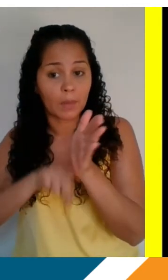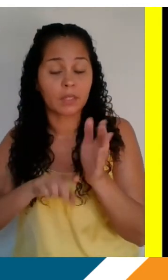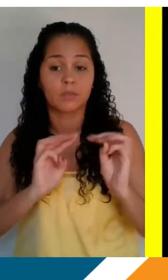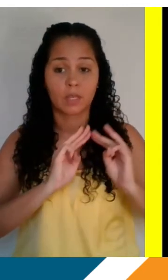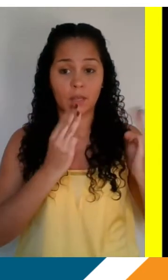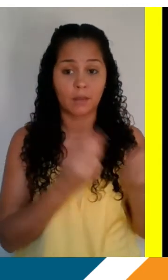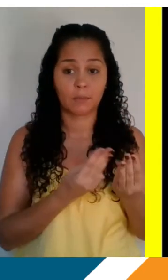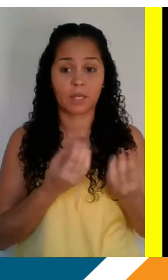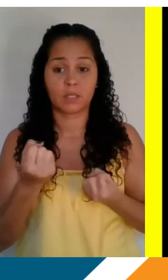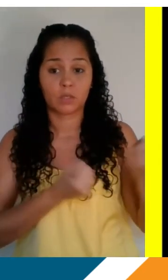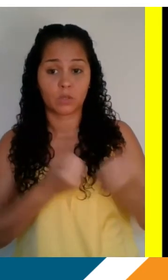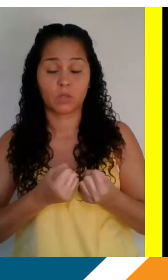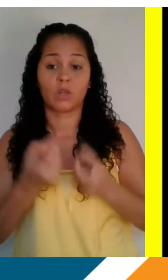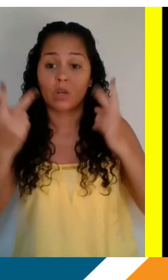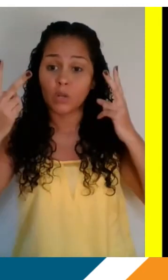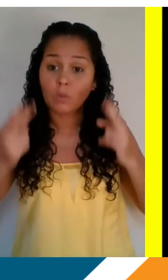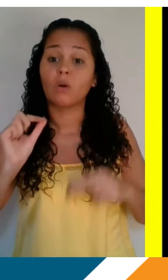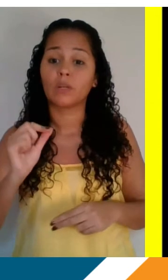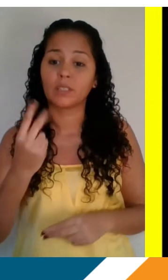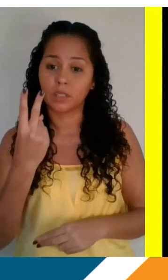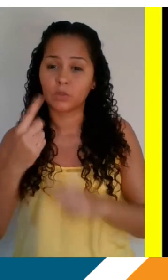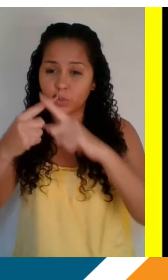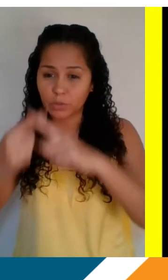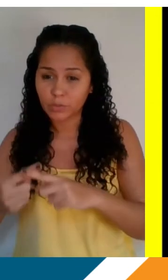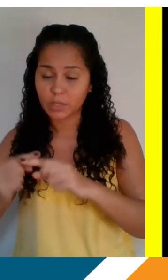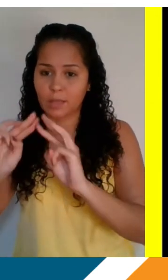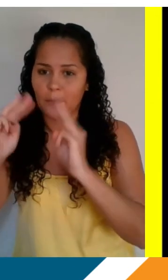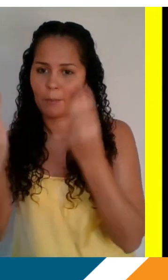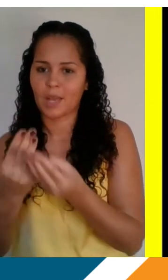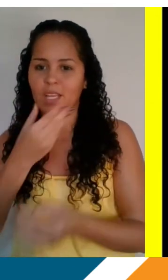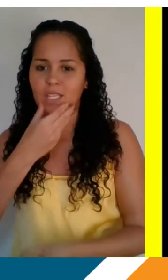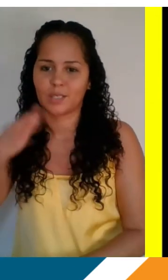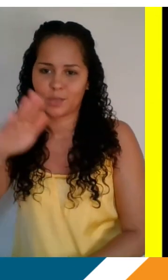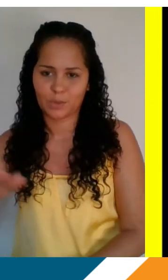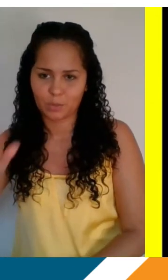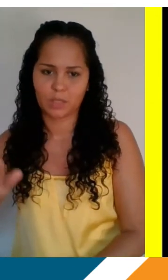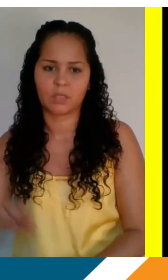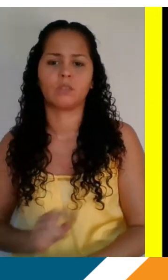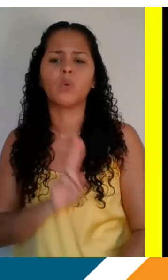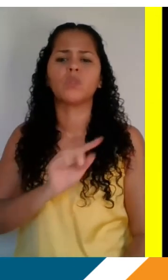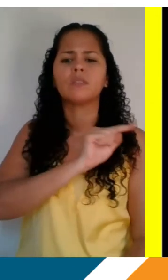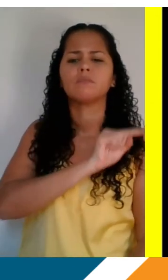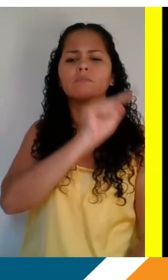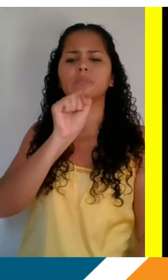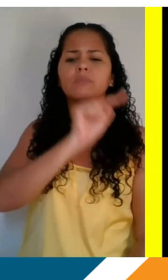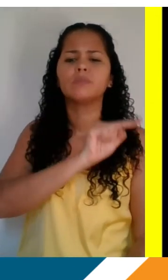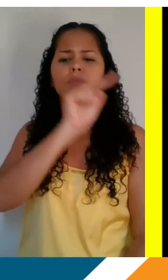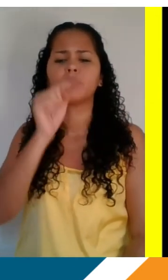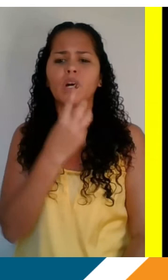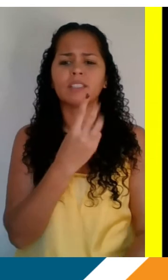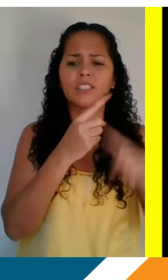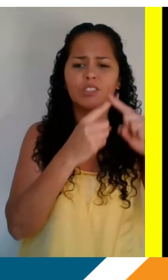carrinho igual a 2 vezes a massa do menino. Aplica a distributiva aqui, 3 vezes